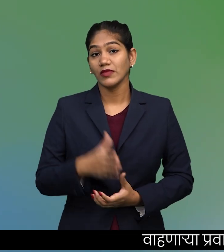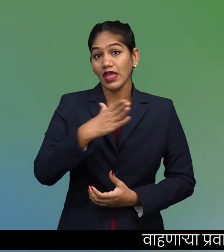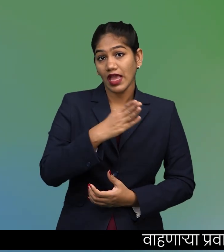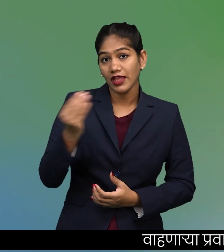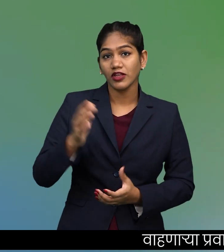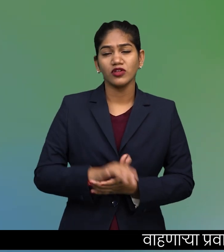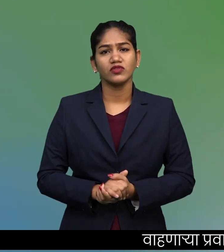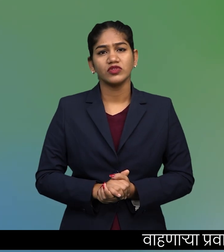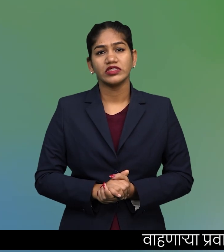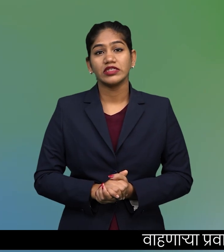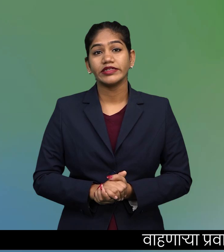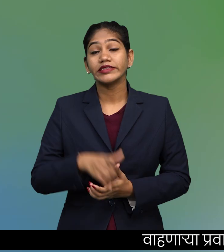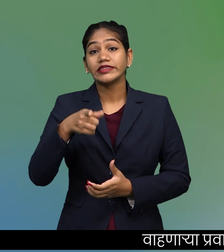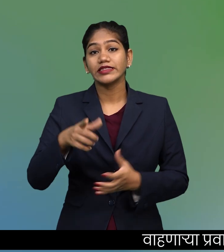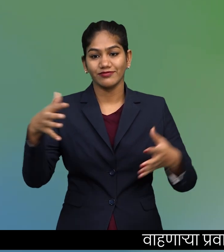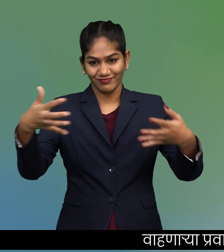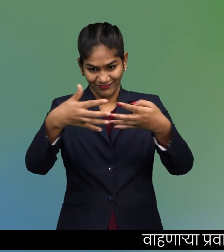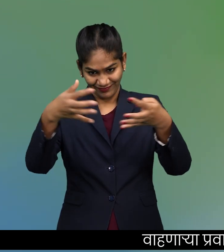वाहणाऱ्या प्रवाहाला शीत प्रवाह म्हणतात.